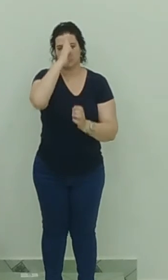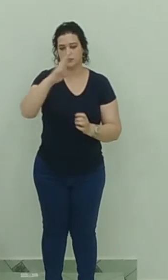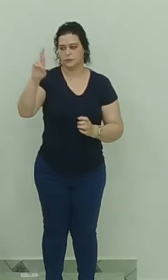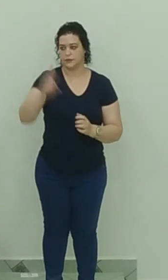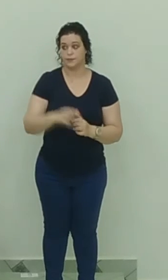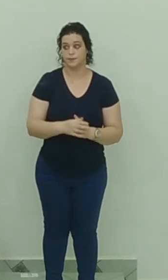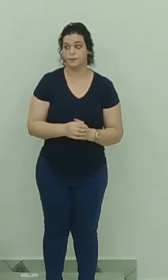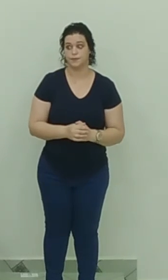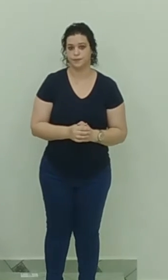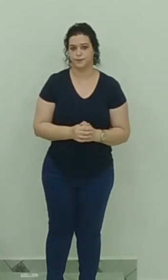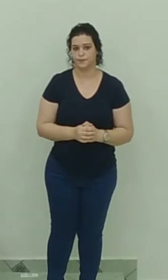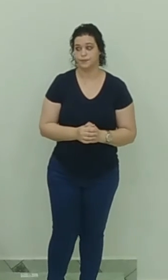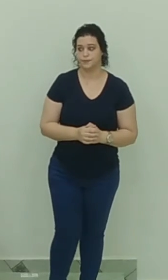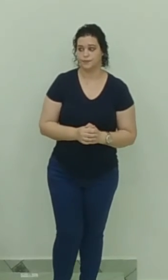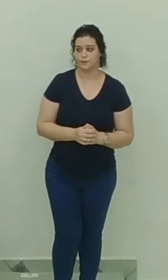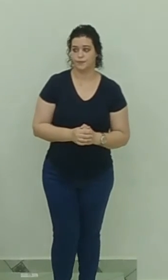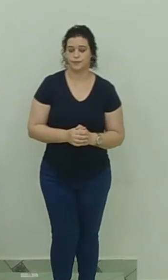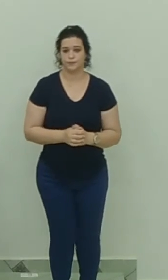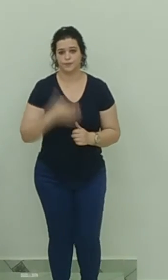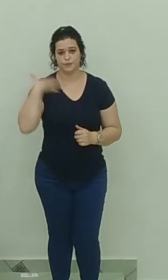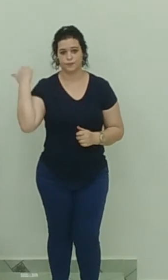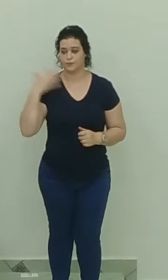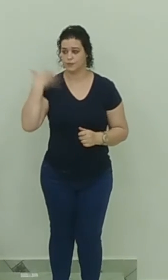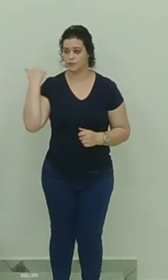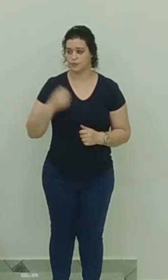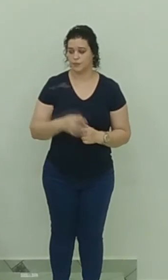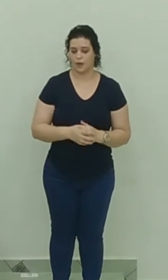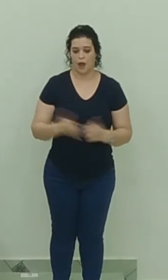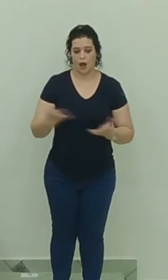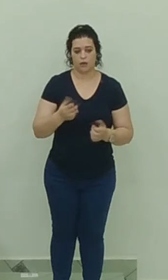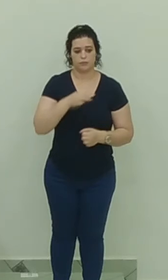Mateus 26 a 30. Mateus